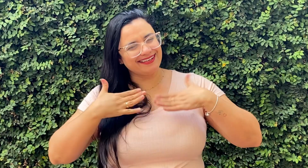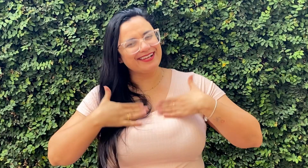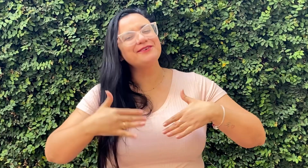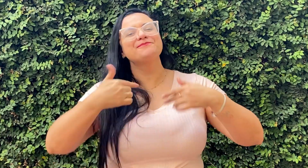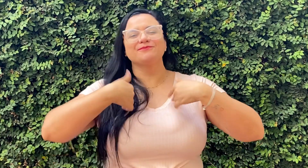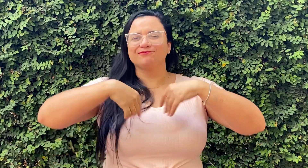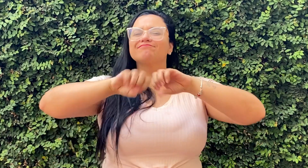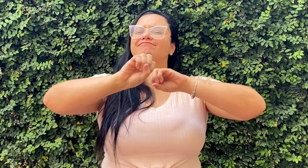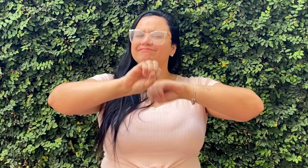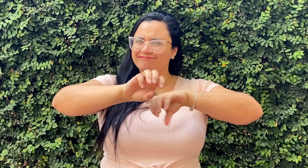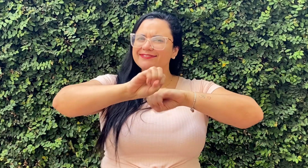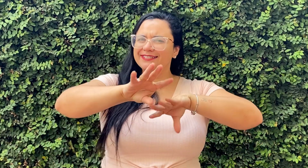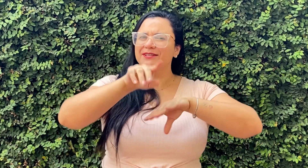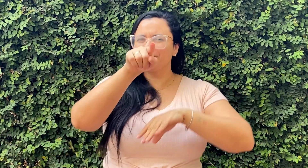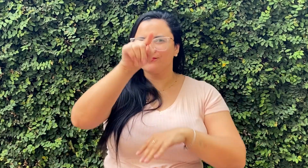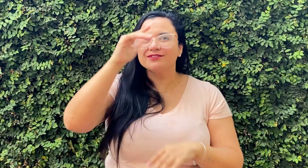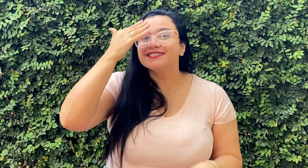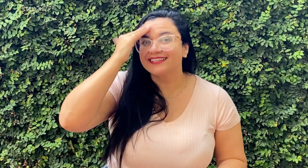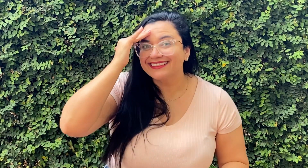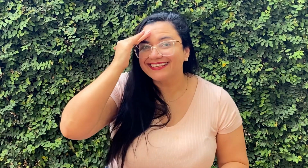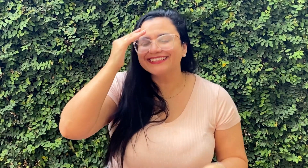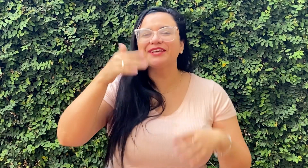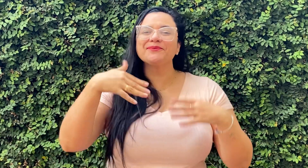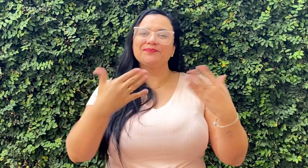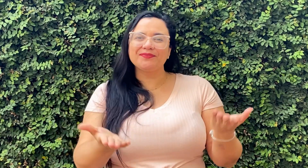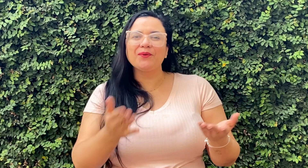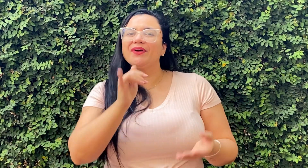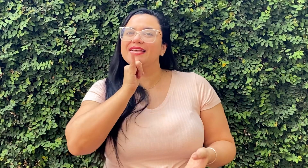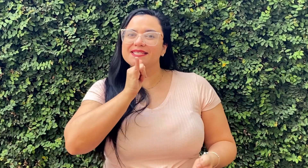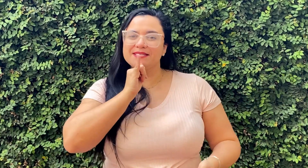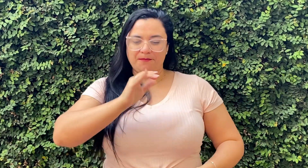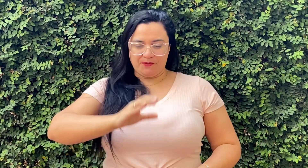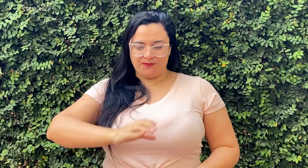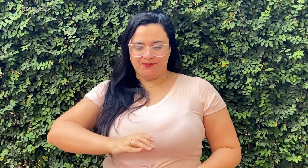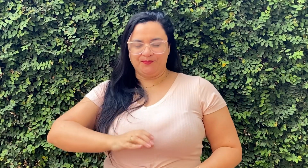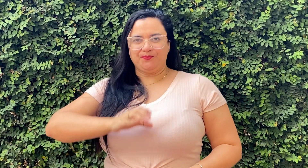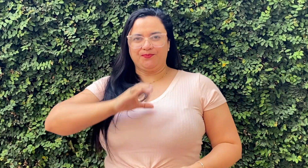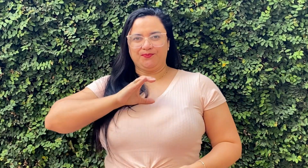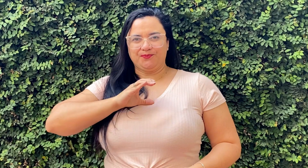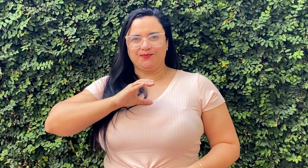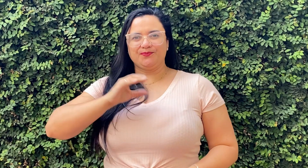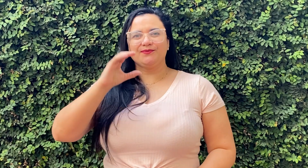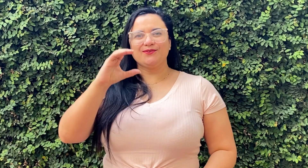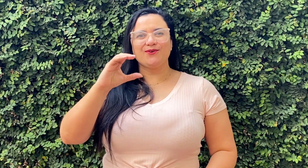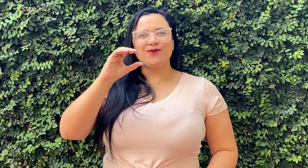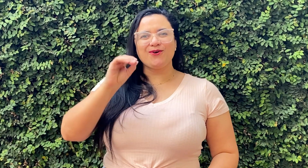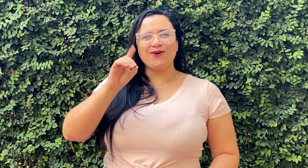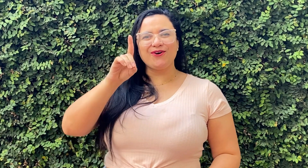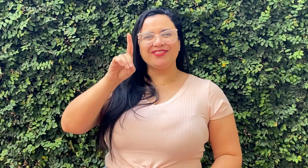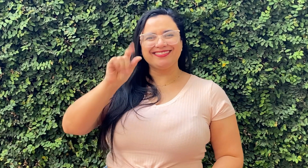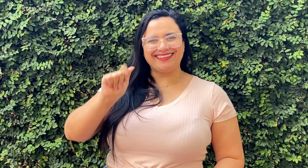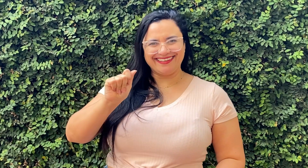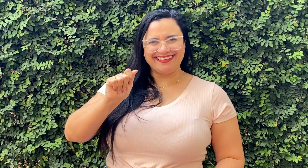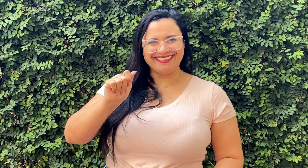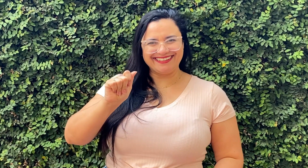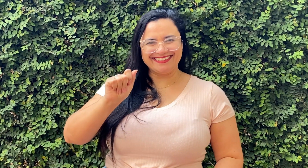pode não ter entendido, então eu vou ensinar para que você entenda devagar. Esse sinal, por exemplo, é o sinal de coda.